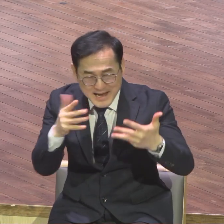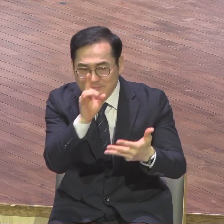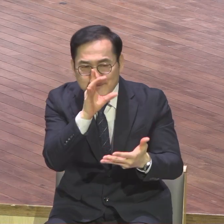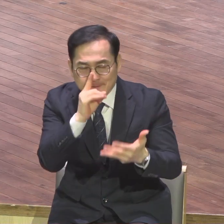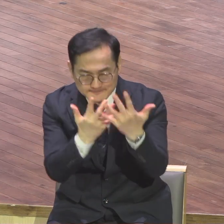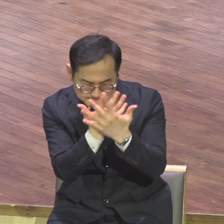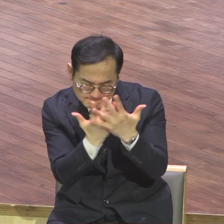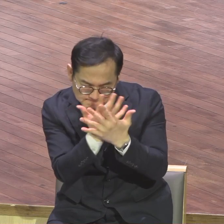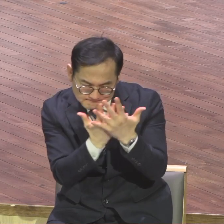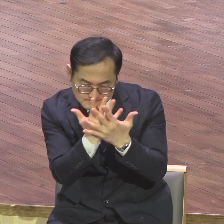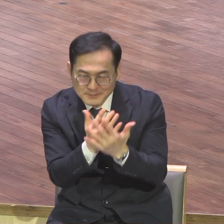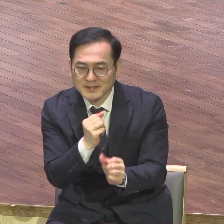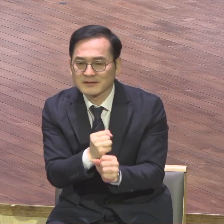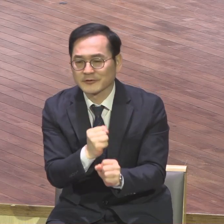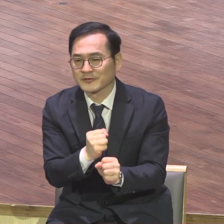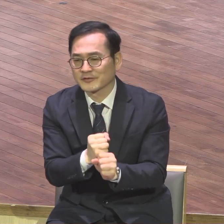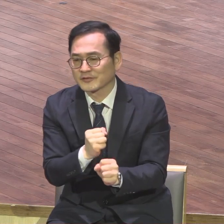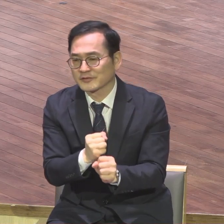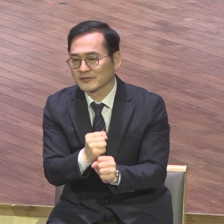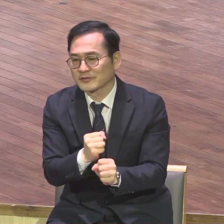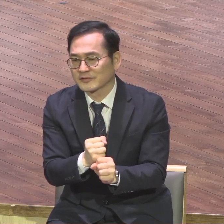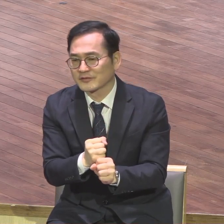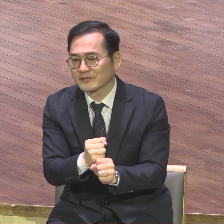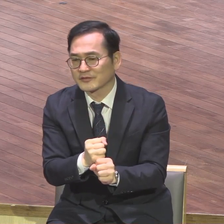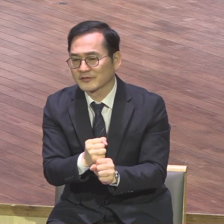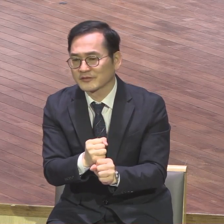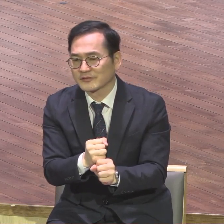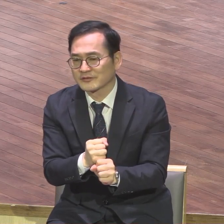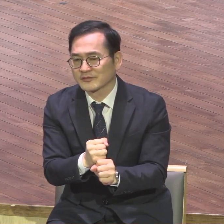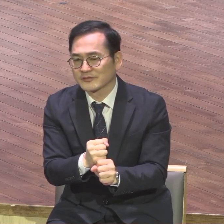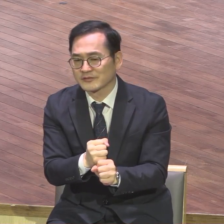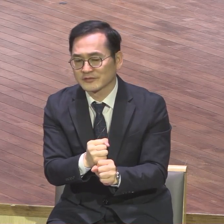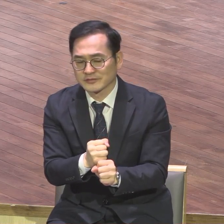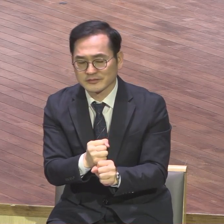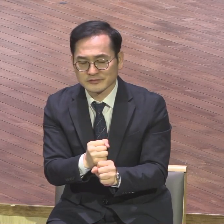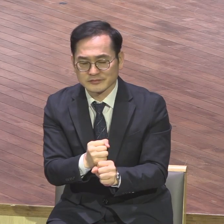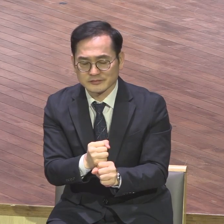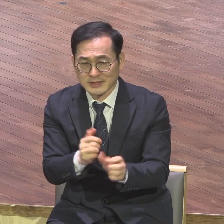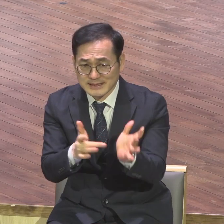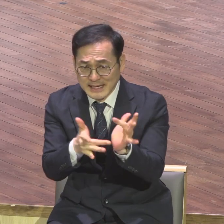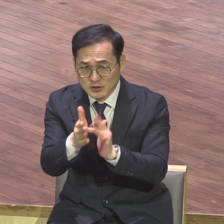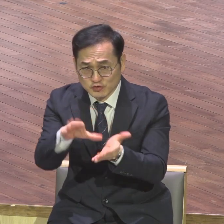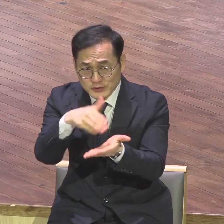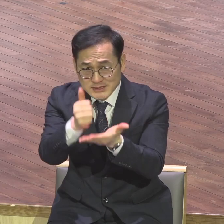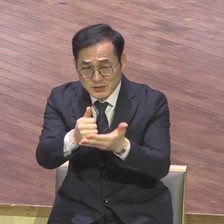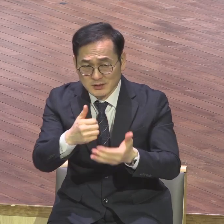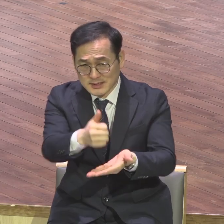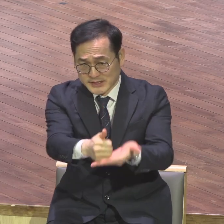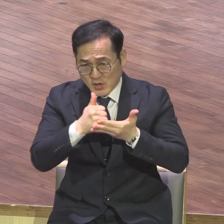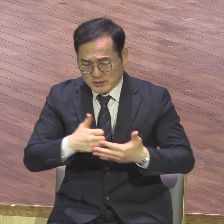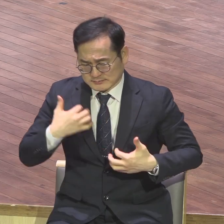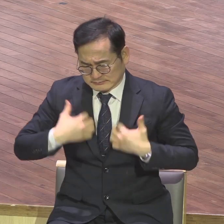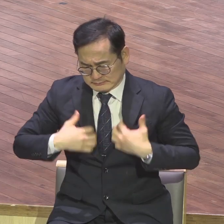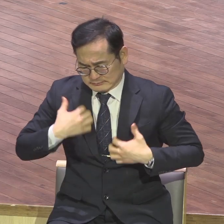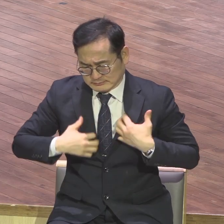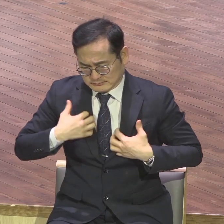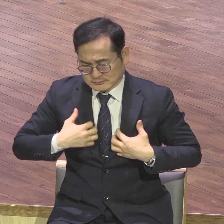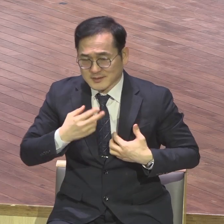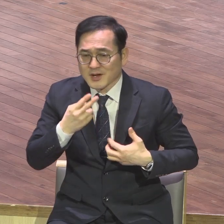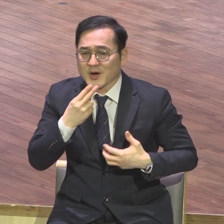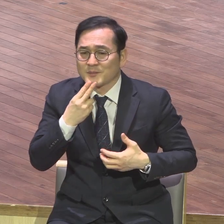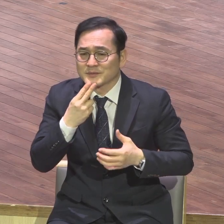어떻게 되느냐? 예수 그리스도 안에 답이 없는 사람, 예수 그리스도를 누리지 못한 사람, 예수 그리스도를 부르지